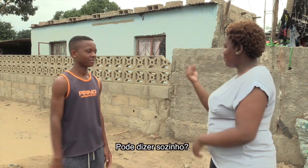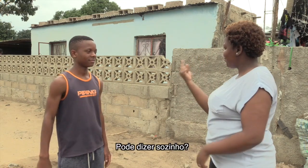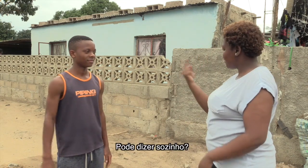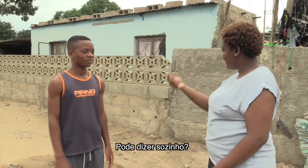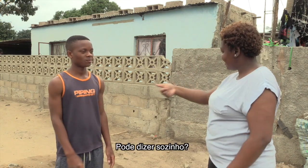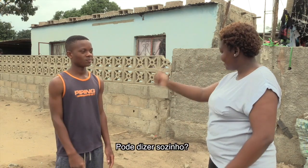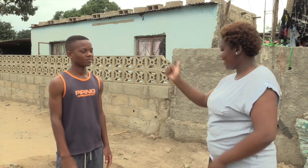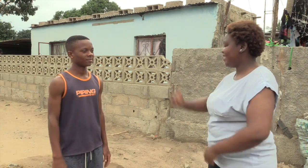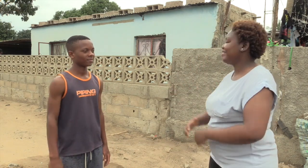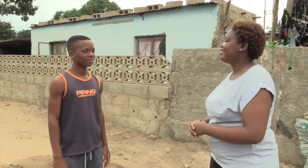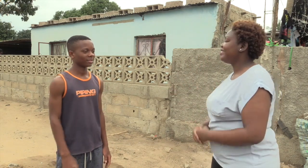Pode dizer sozinho?